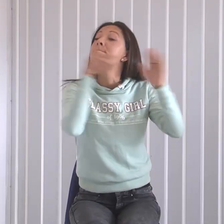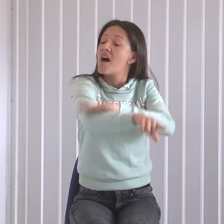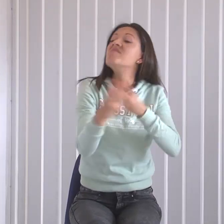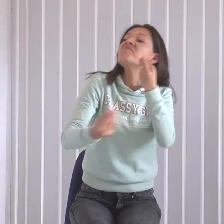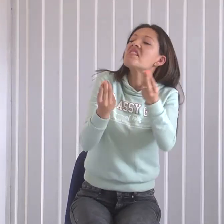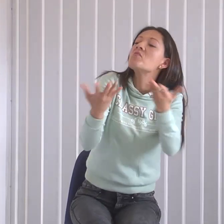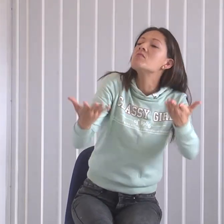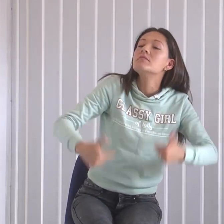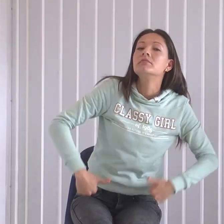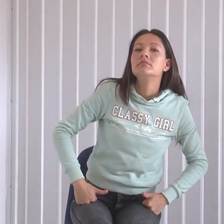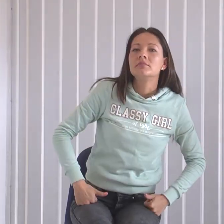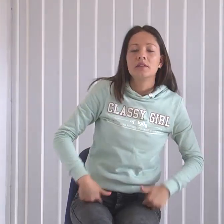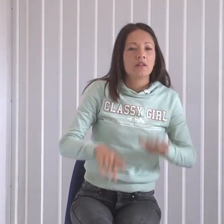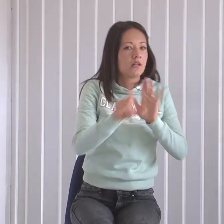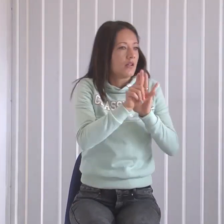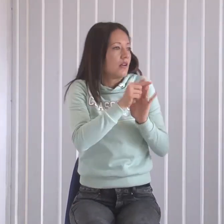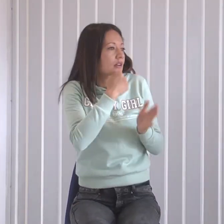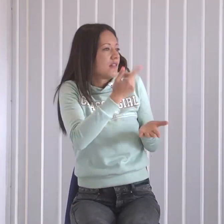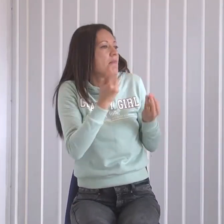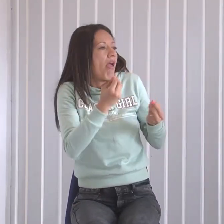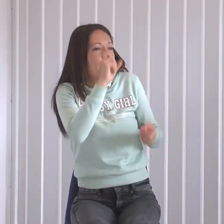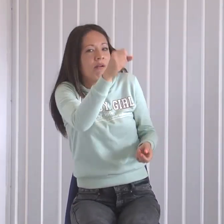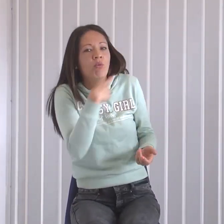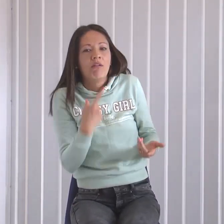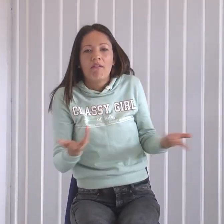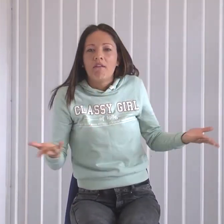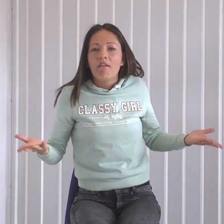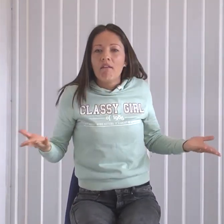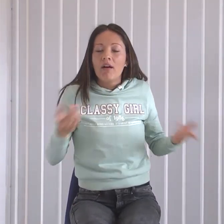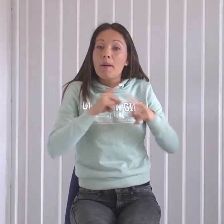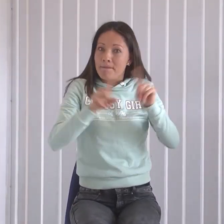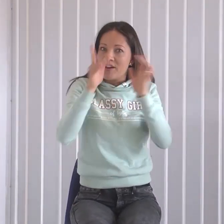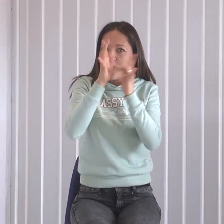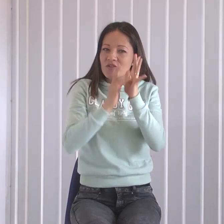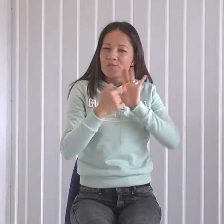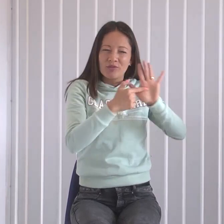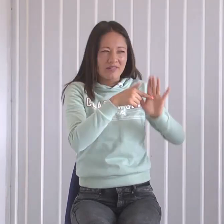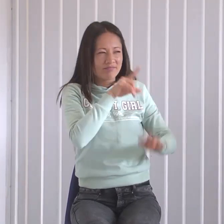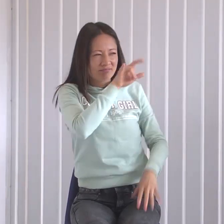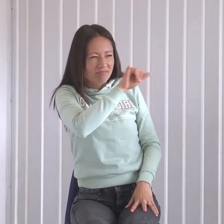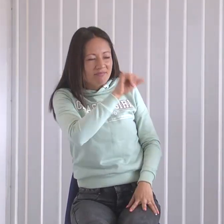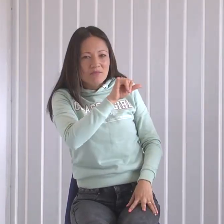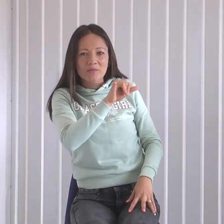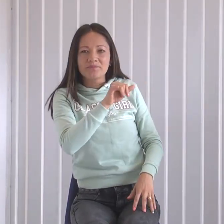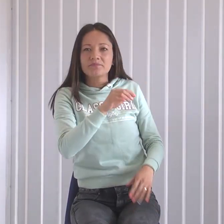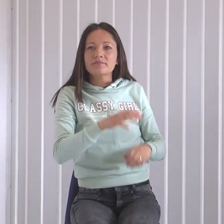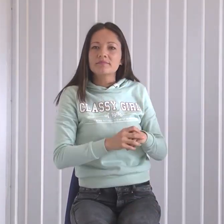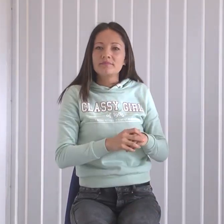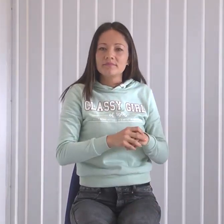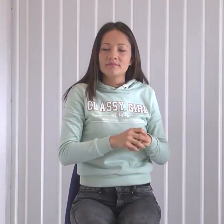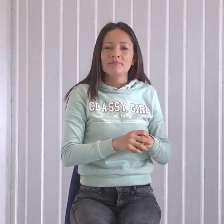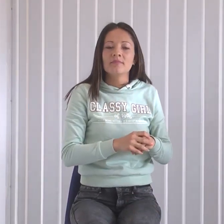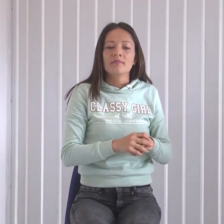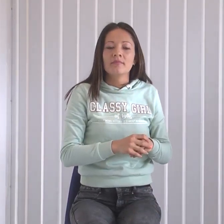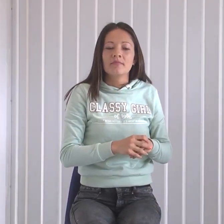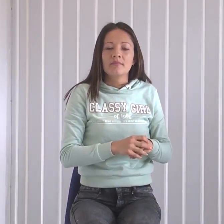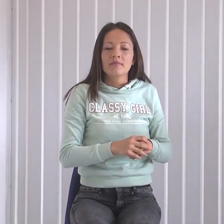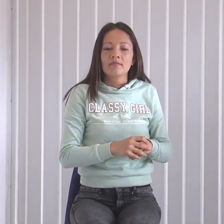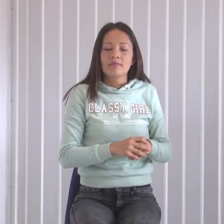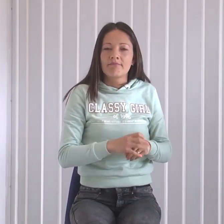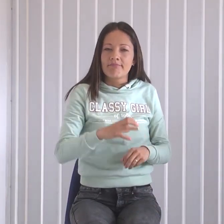hacemos? Pues si la ley ya lo dice, no tenían que preguntarle a Jesús. Pero Jesús está mostrando el mismo carácter que ocurrió acá. ¿Qué le